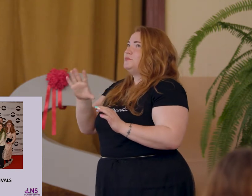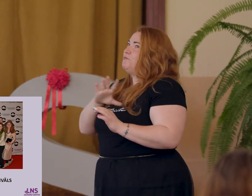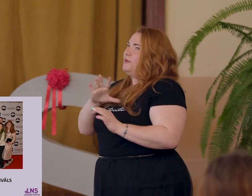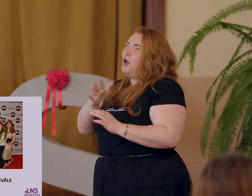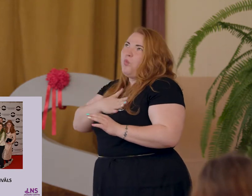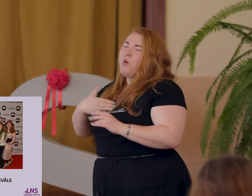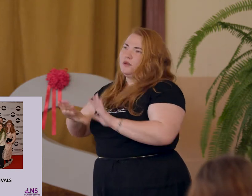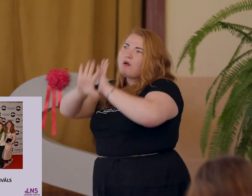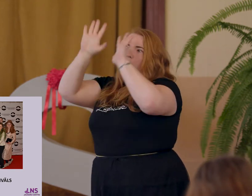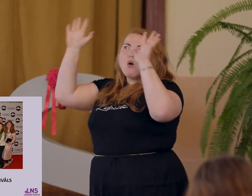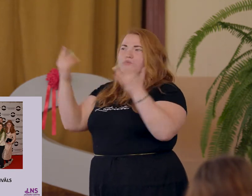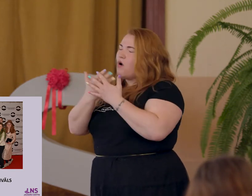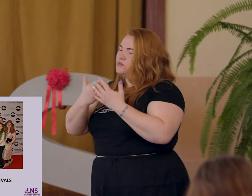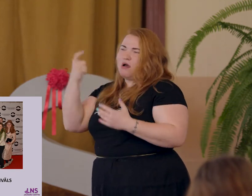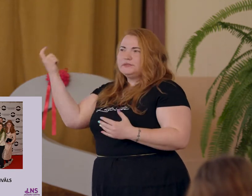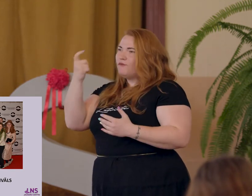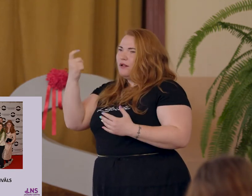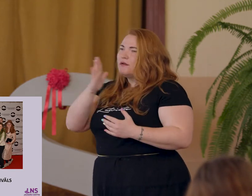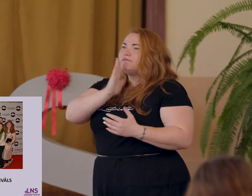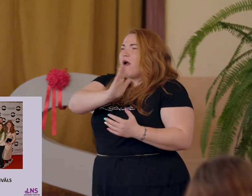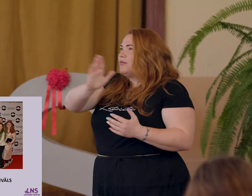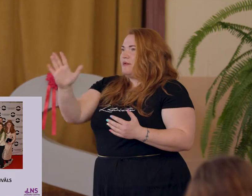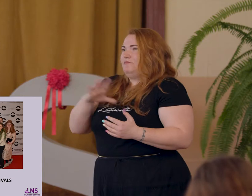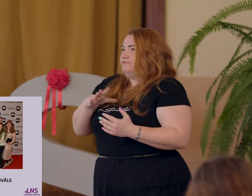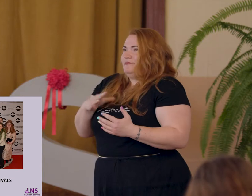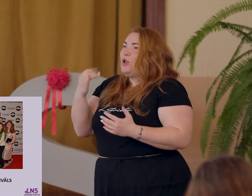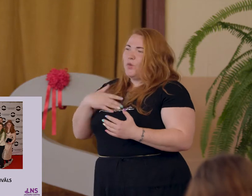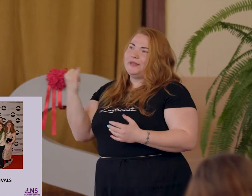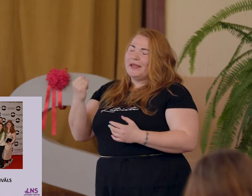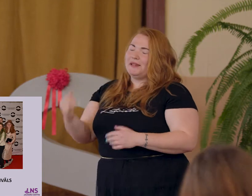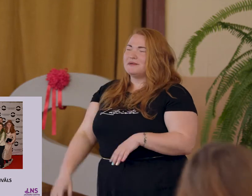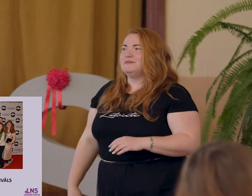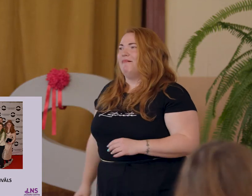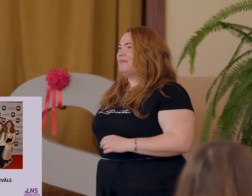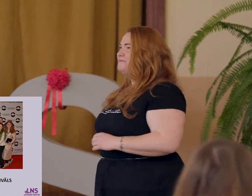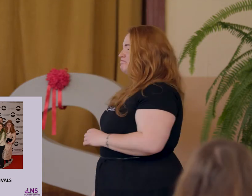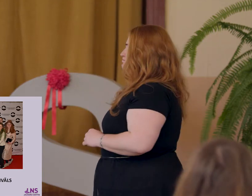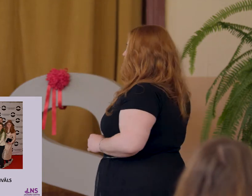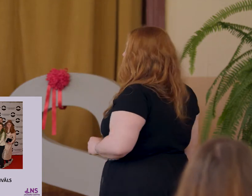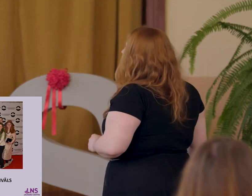Un tieši mums bija ļoti daudz filmas. Katram bija ļoti interesanti.